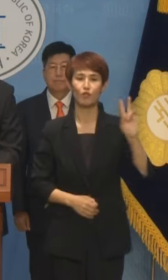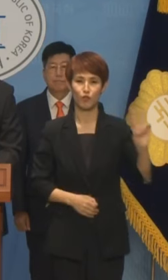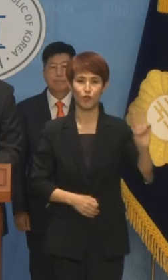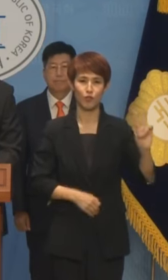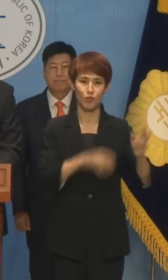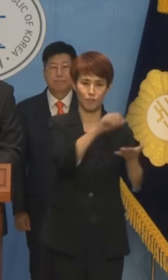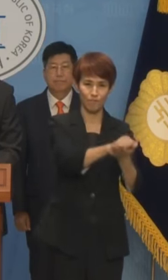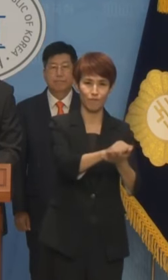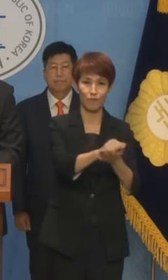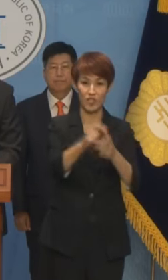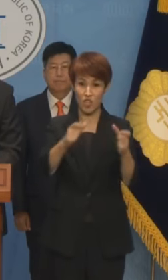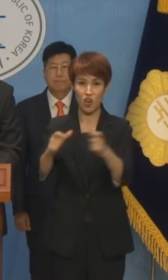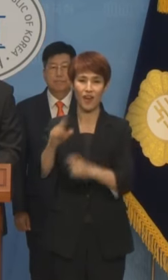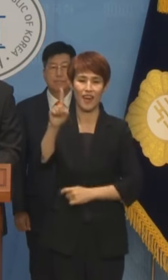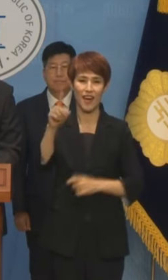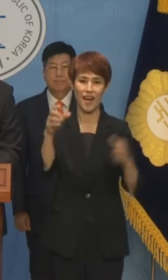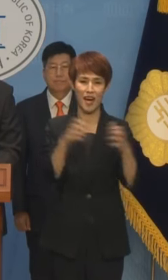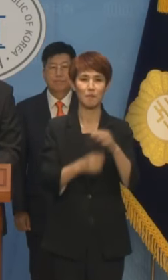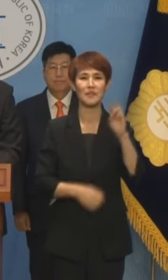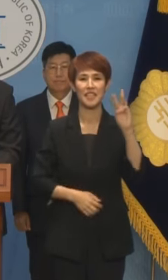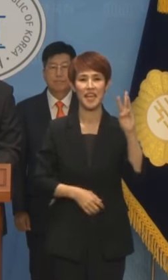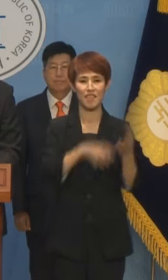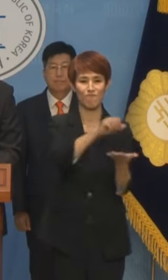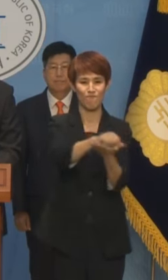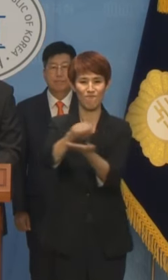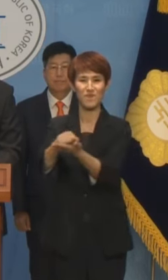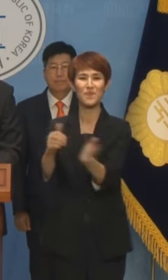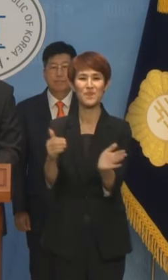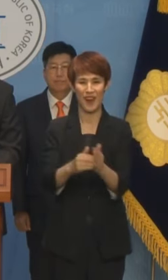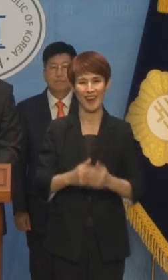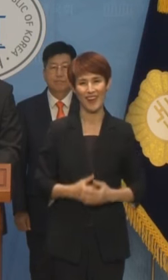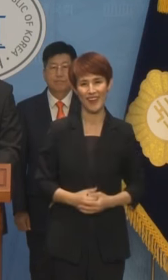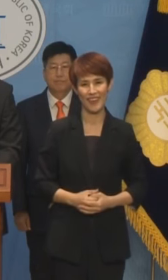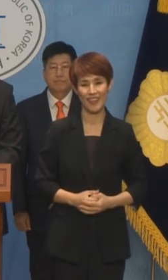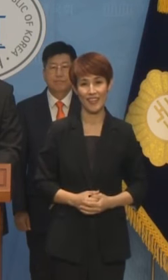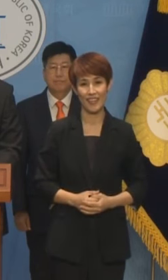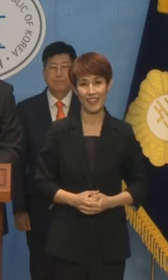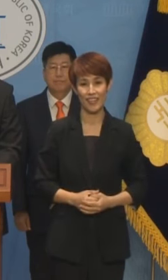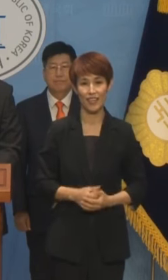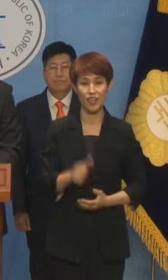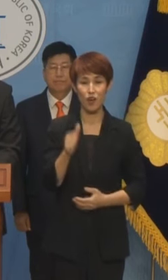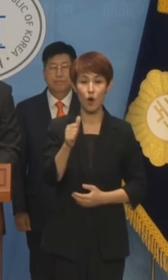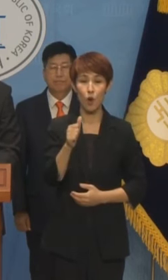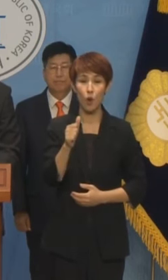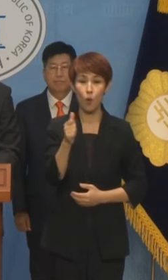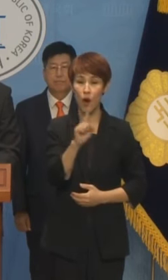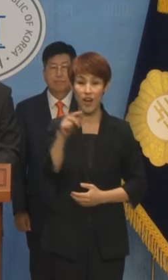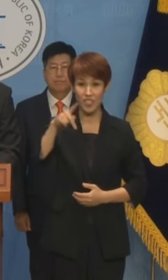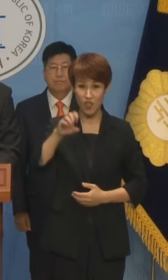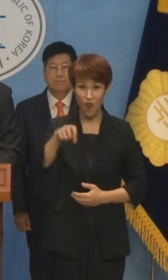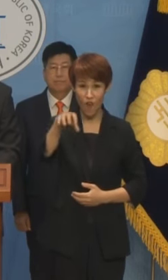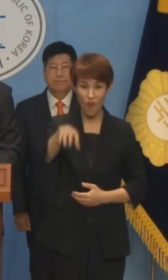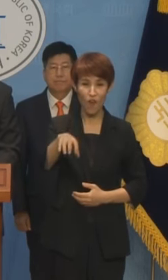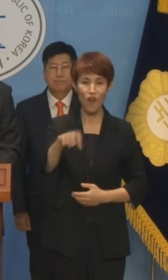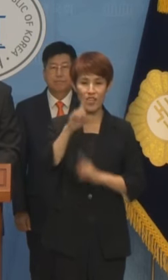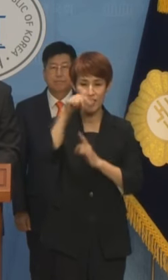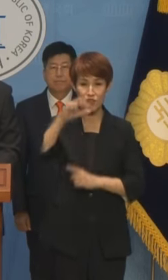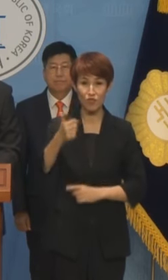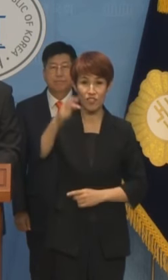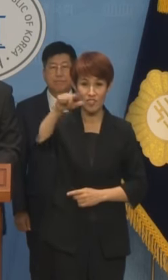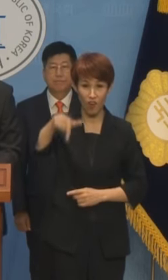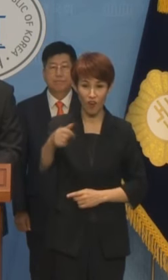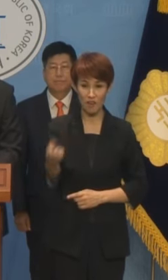지역구 1석, 총 3석을 획득했습니다. 특히 화성에서의 이준석 대표의 승리는 말